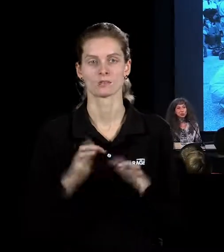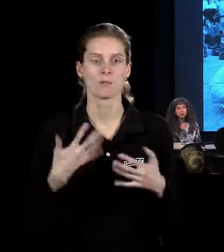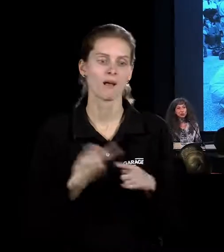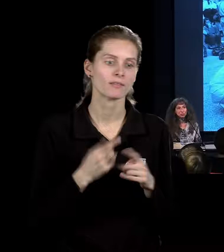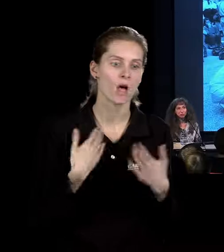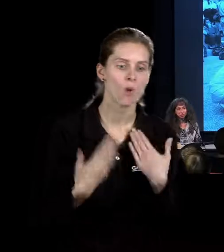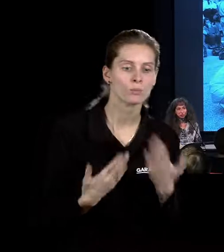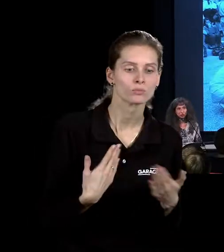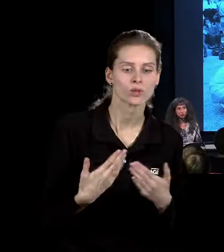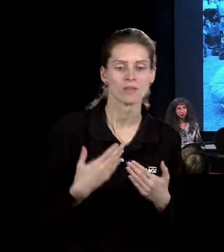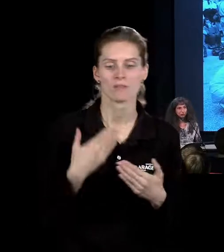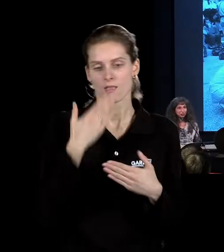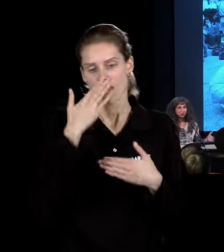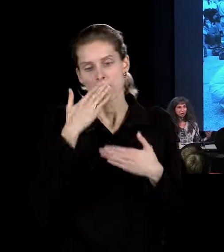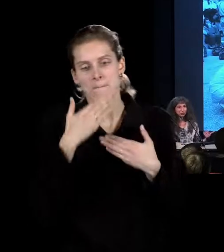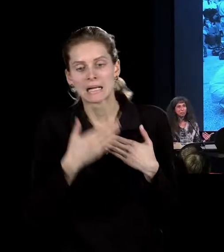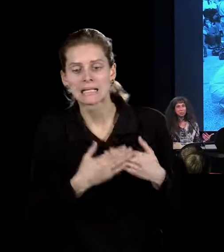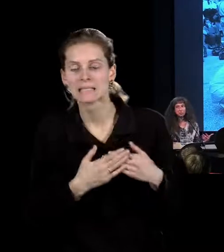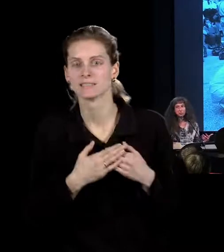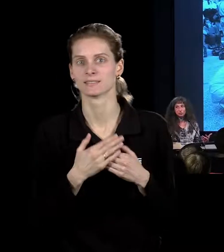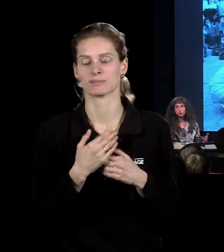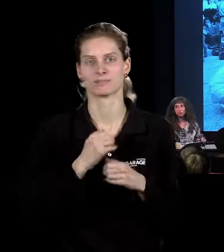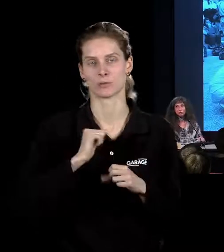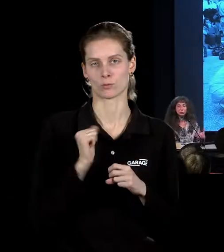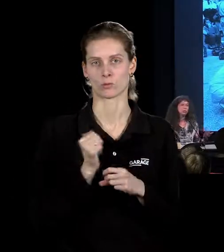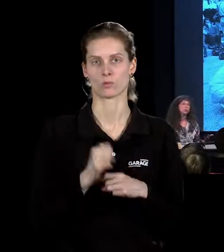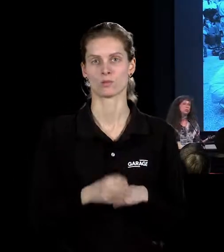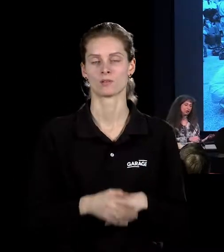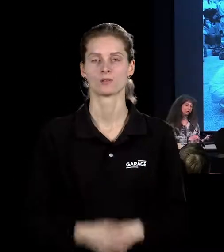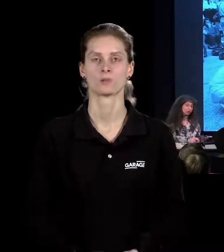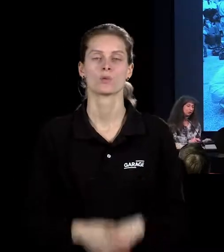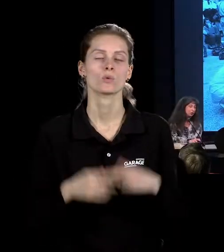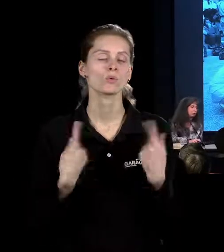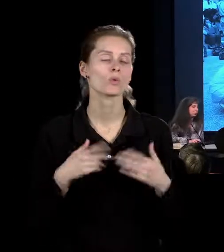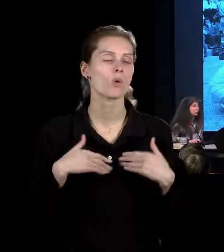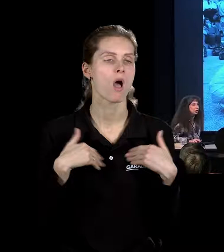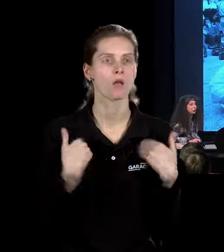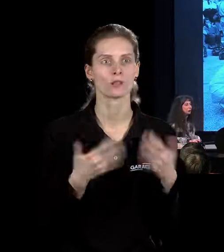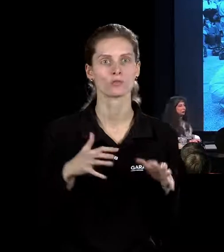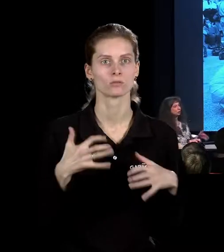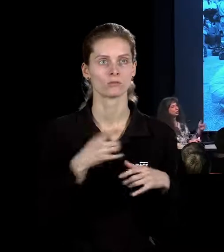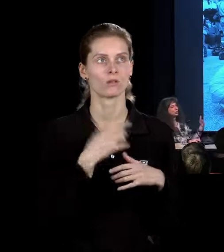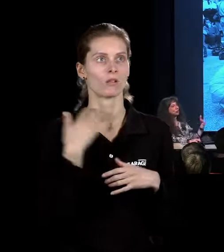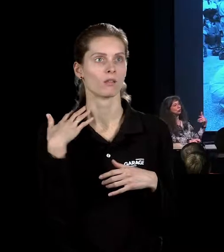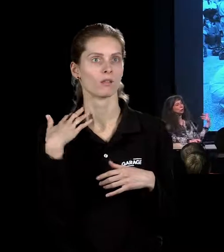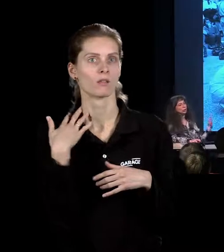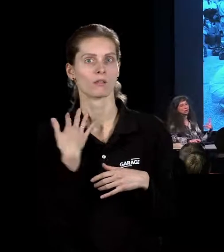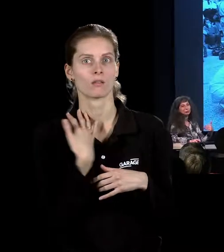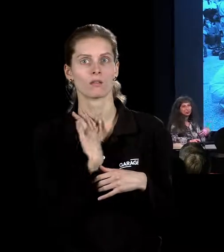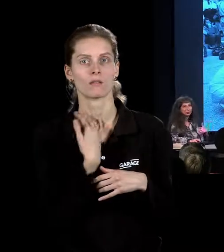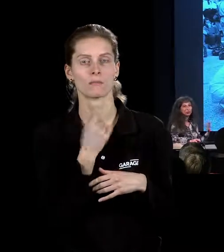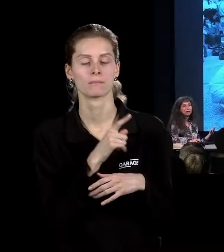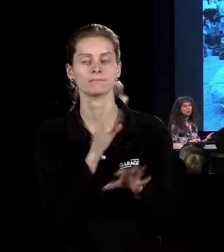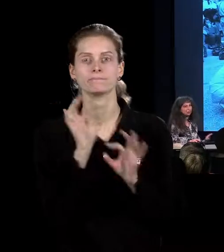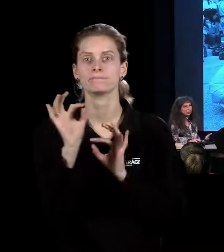Общение – это то, что заменяет близость с другими людьми. Вот эти самые собаки, которые как бы совершенно другое отношение к собакам, которые его поразило в Нью-Йорке, он их